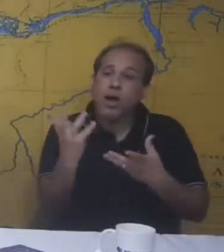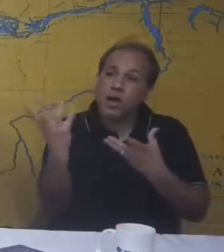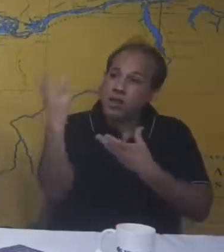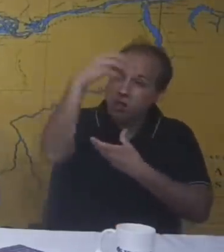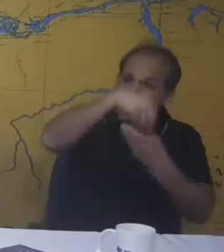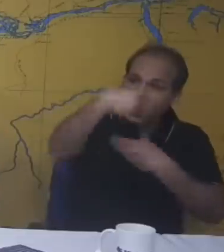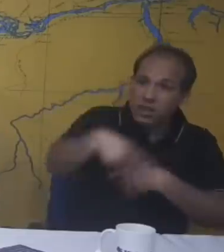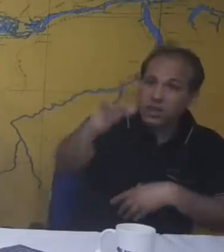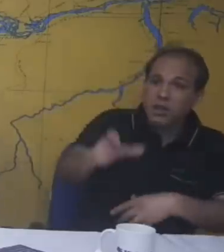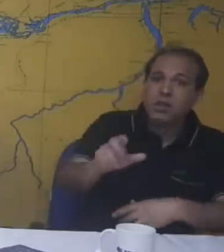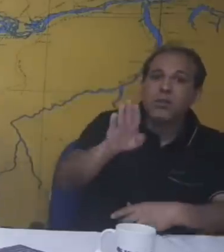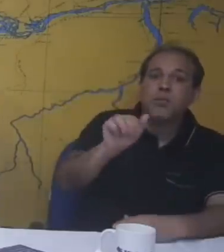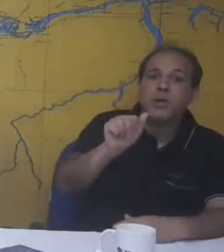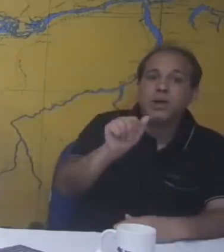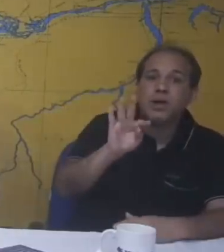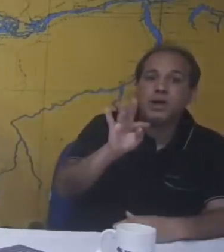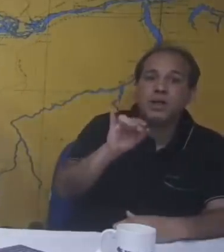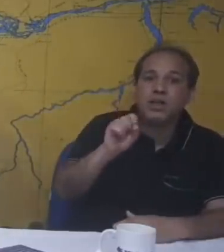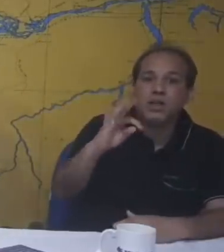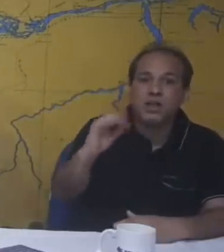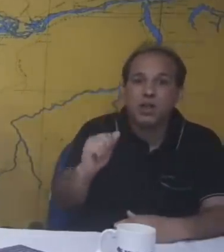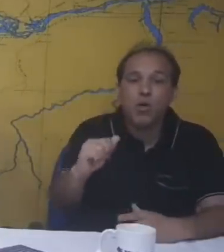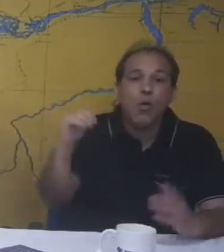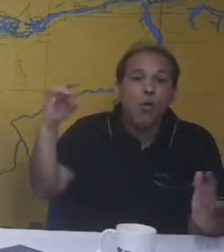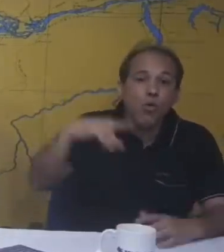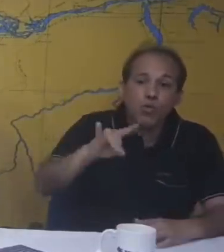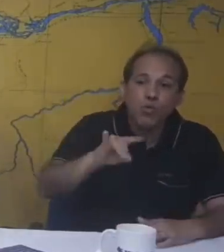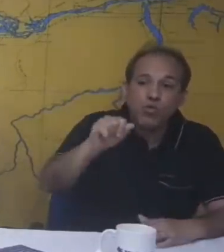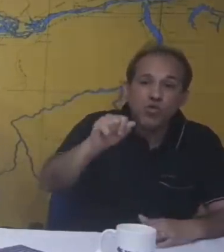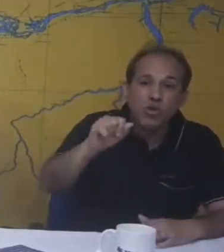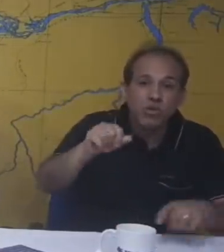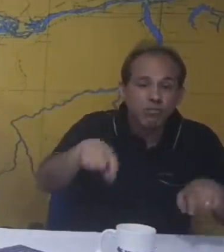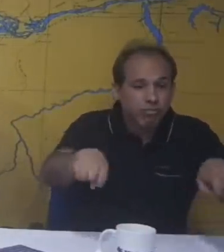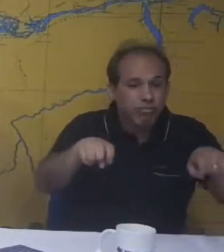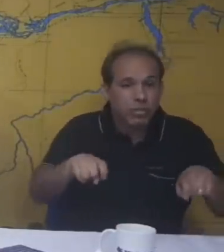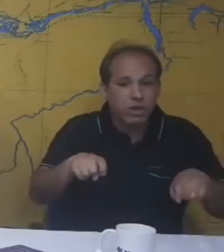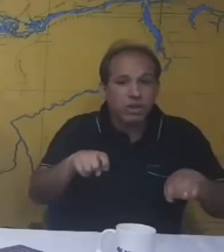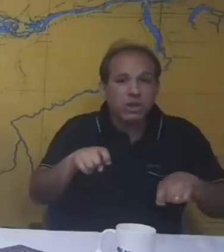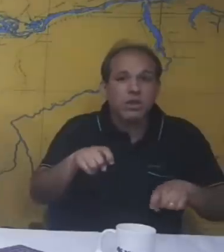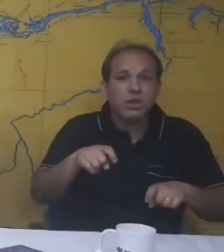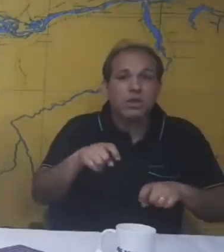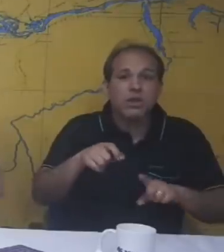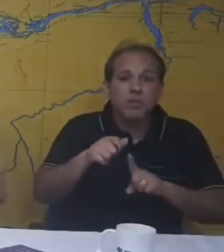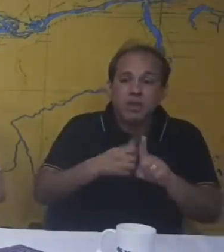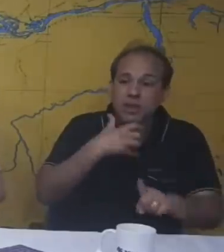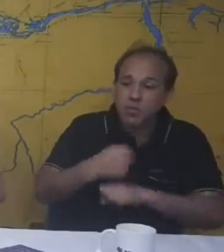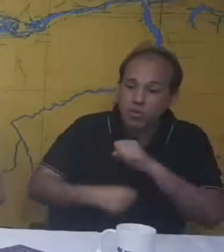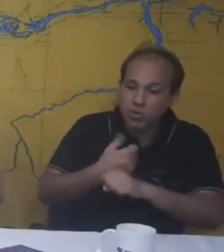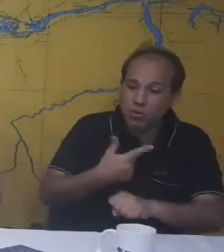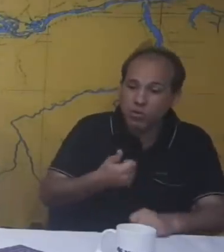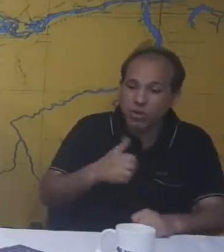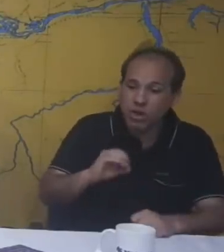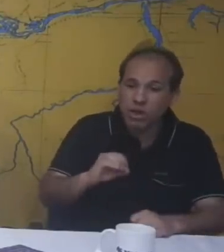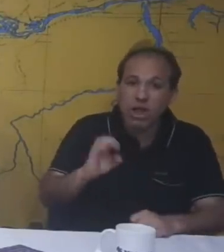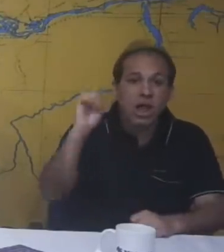para o Batisti. No último dia do seu mandato, dezembro de 2010, o senhor presidente Lula